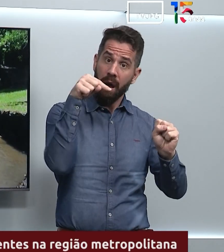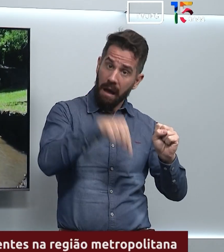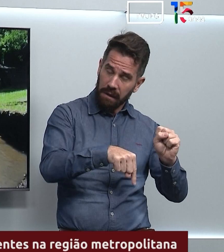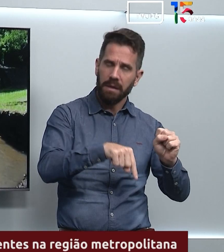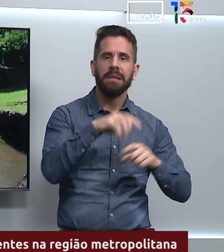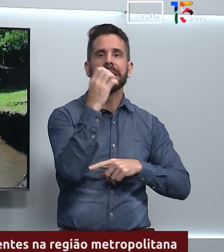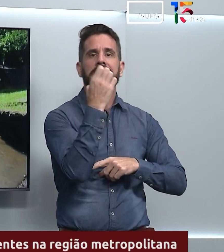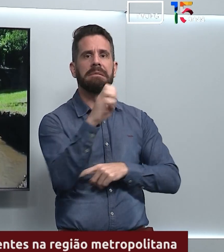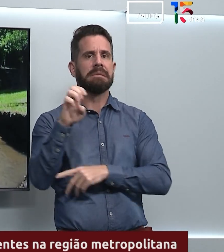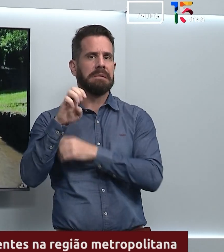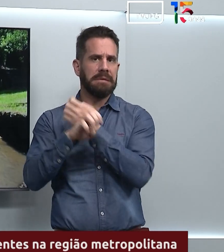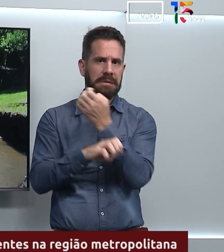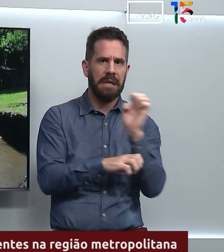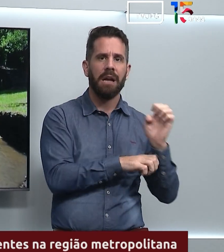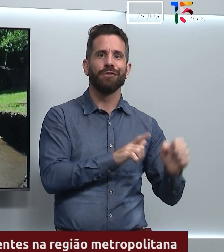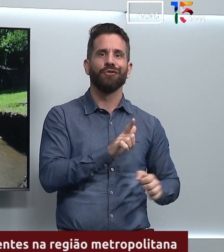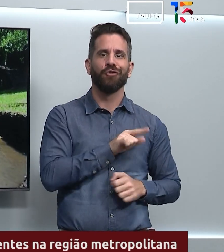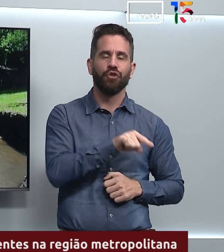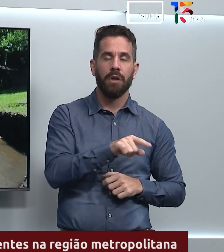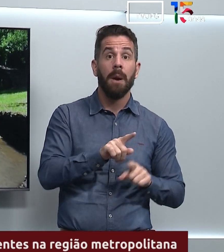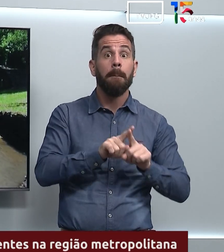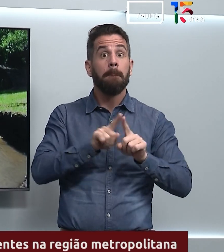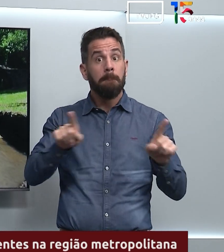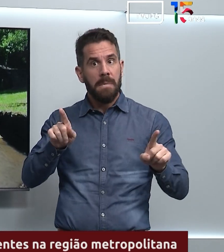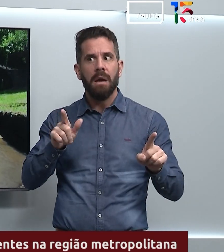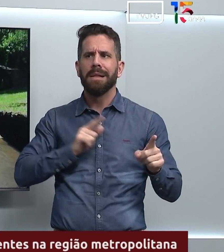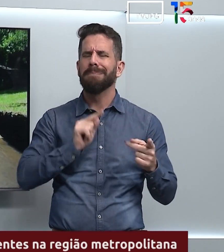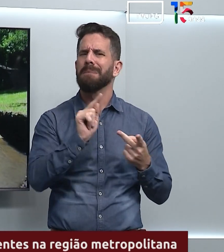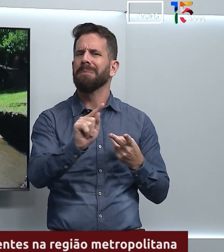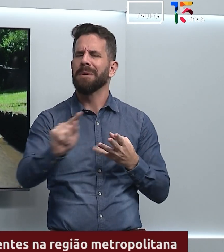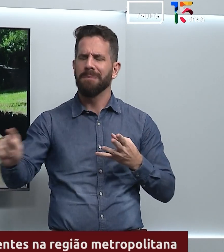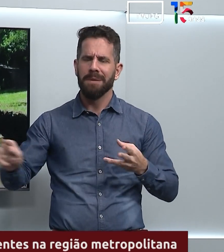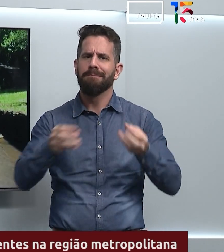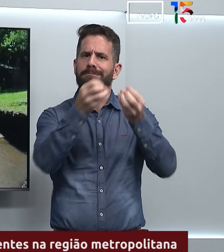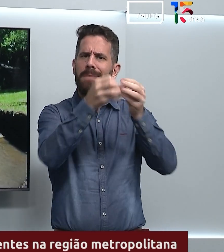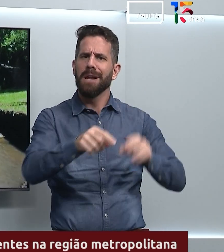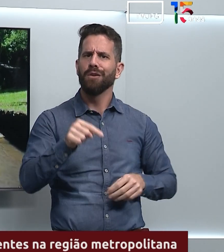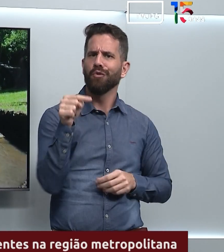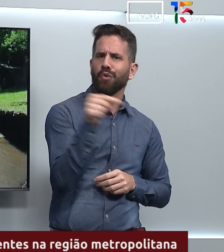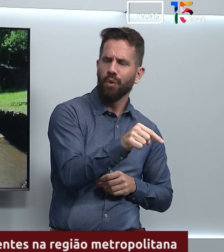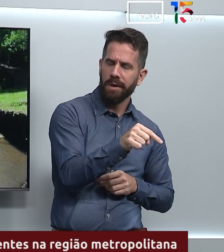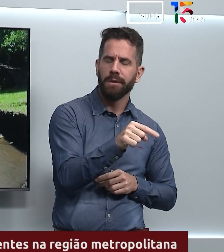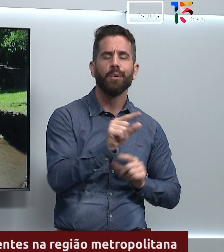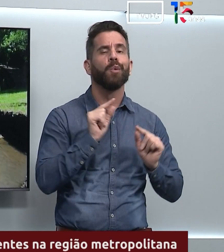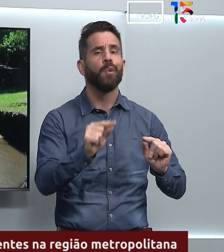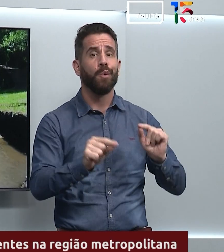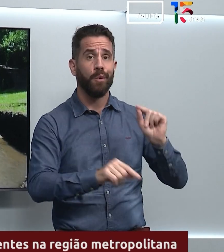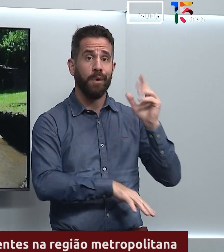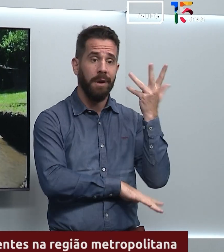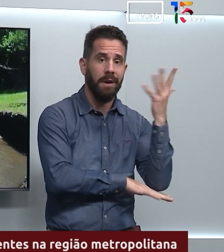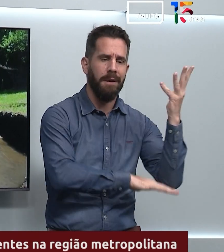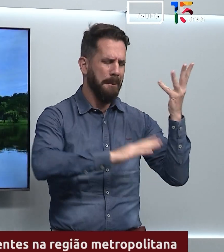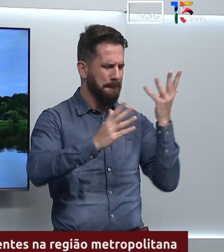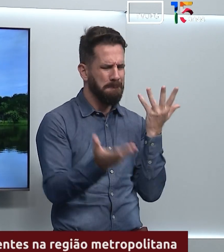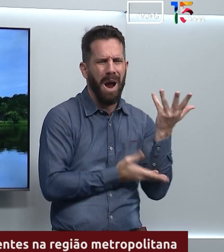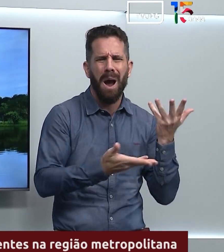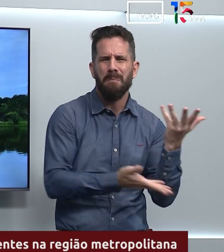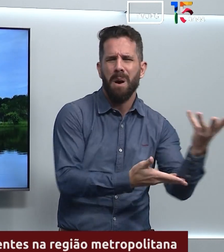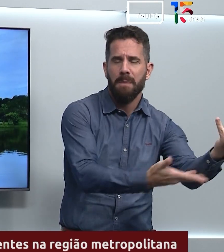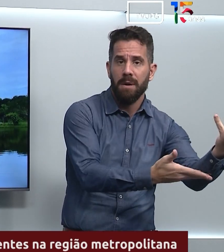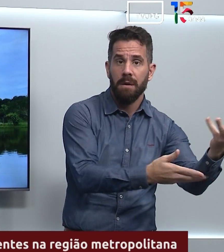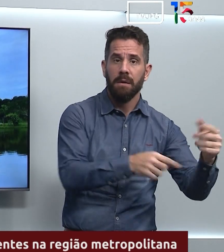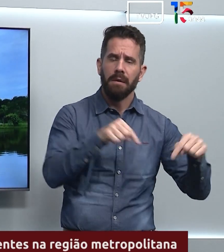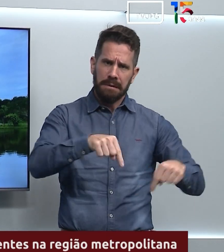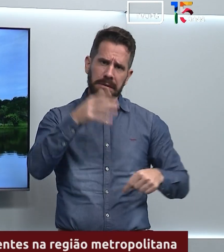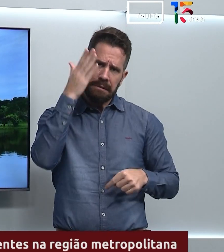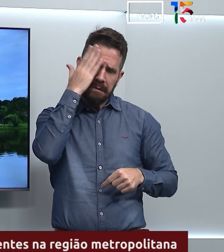esse grande volume de água. Entre eles está o desmatamento. E não é novidade que Goiás está cada vez mais